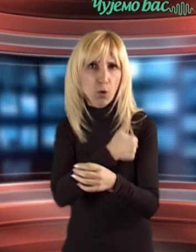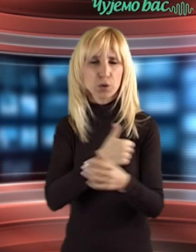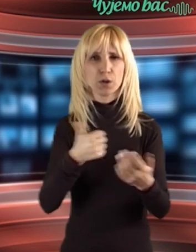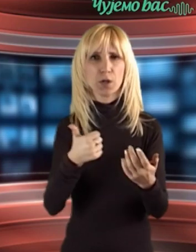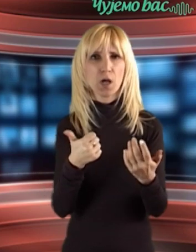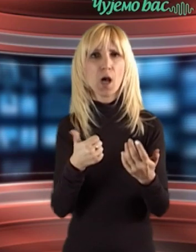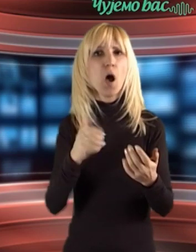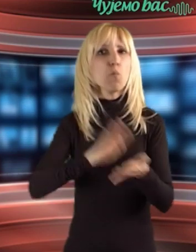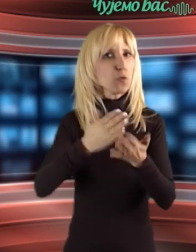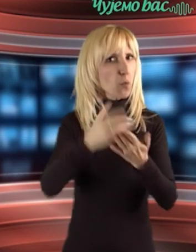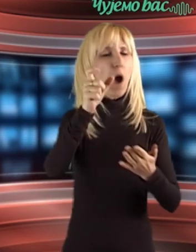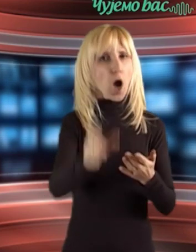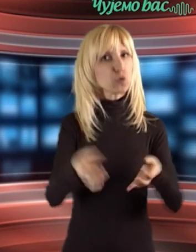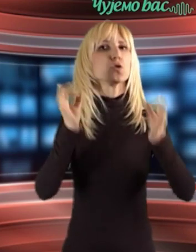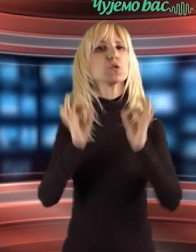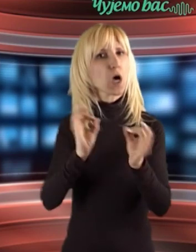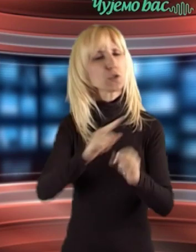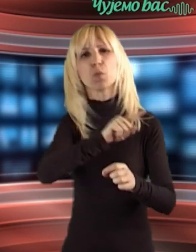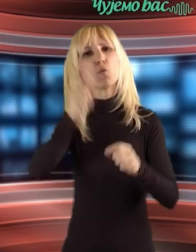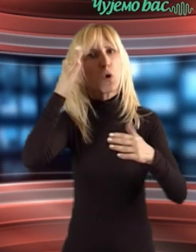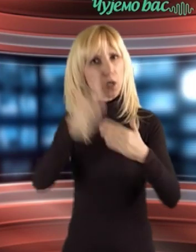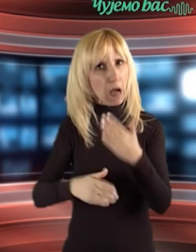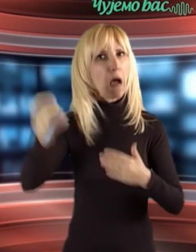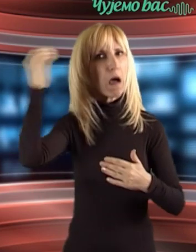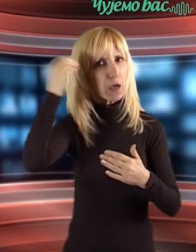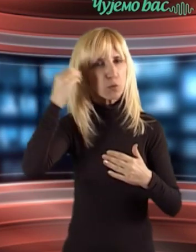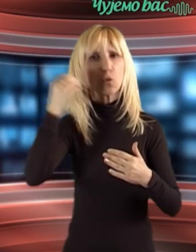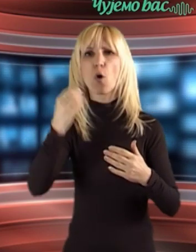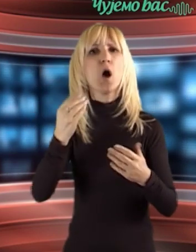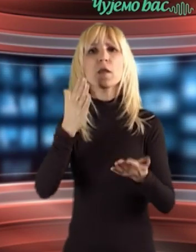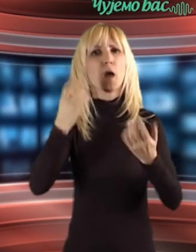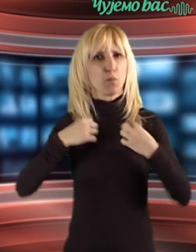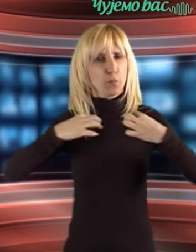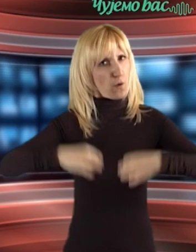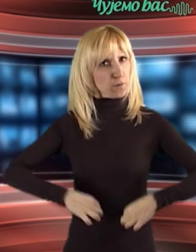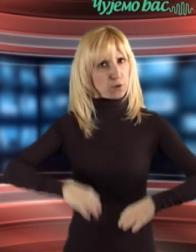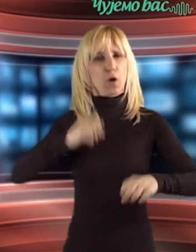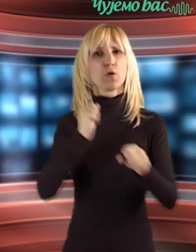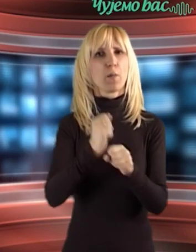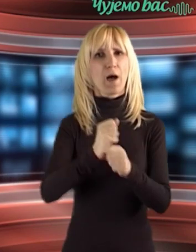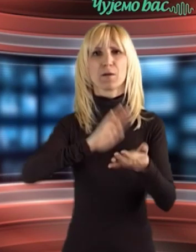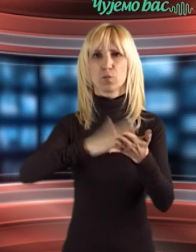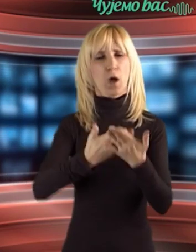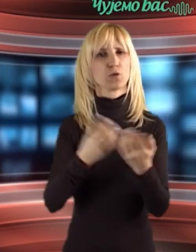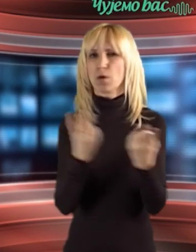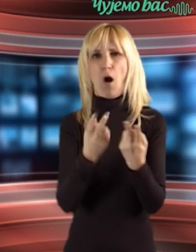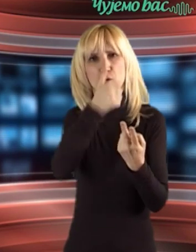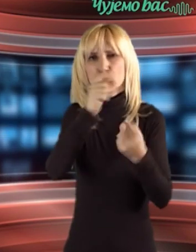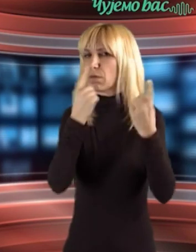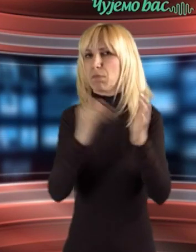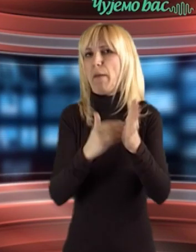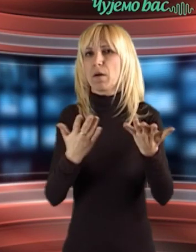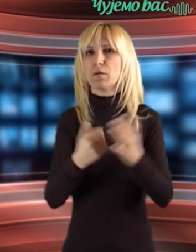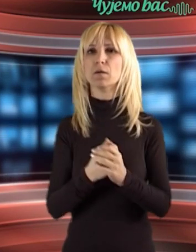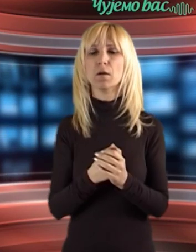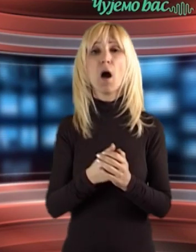se tumači zaista do kraja edukuju da se tom profesijom bave onako zaista kako i treba. Ja